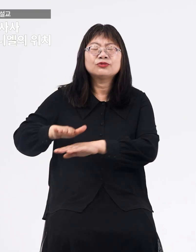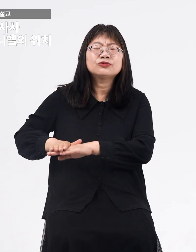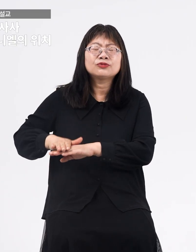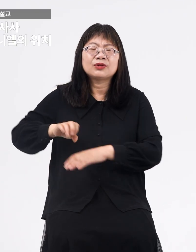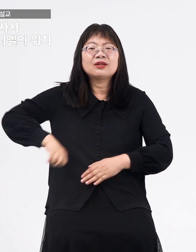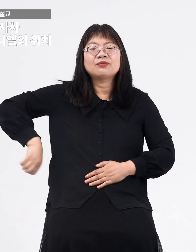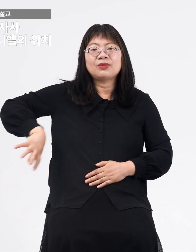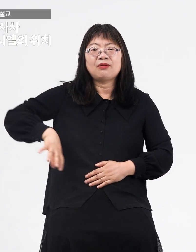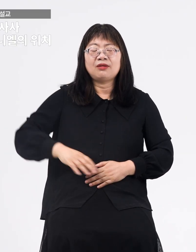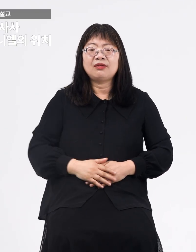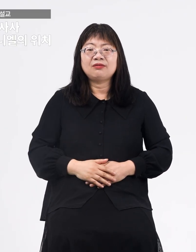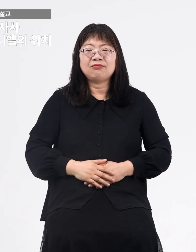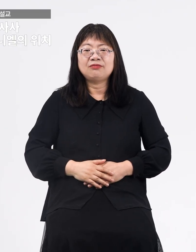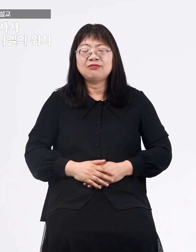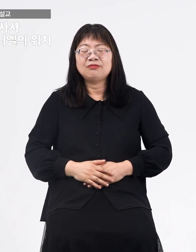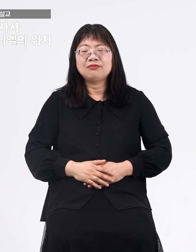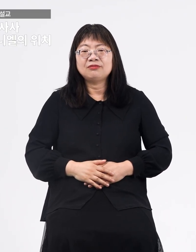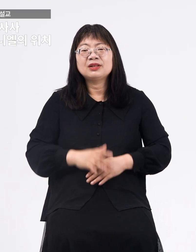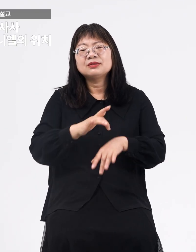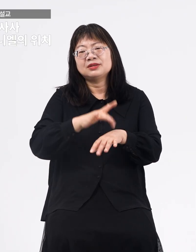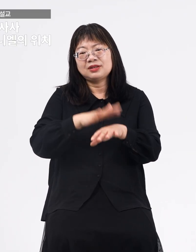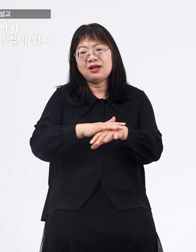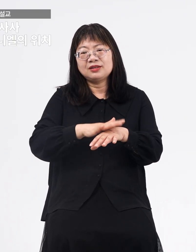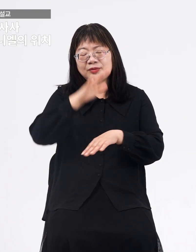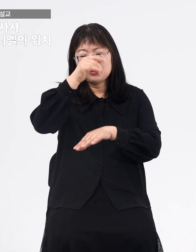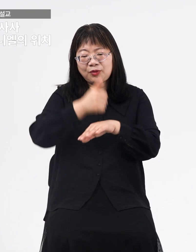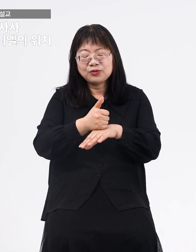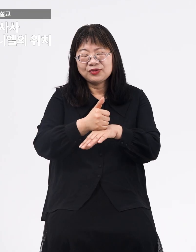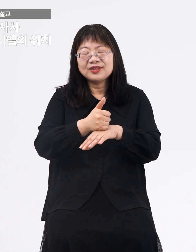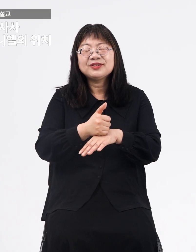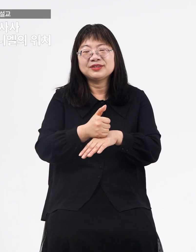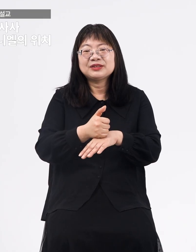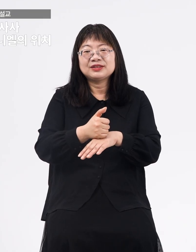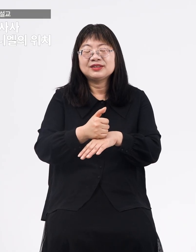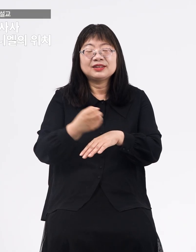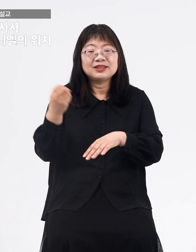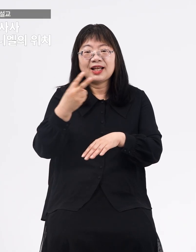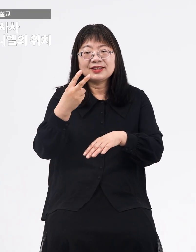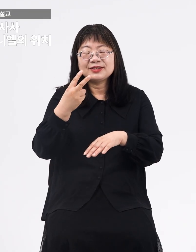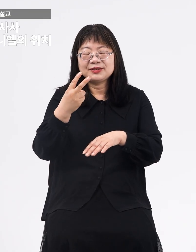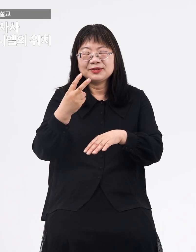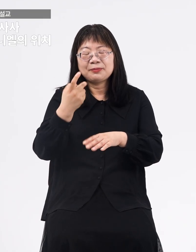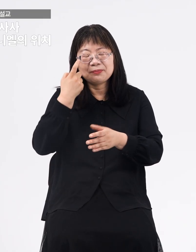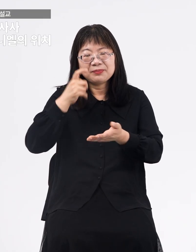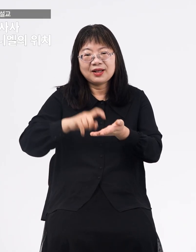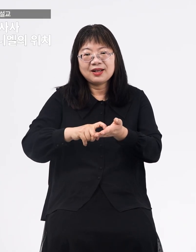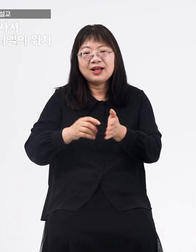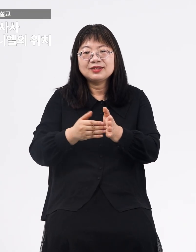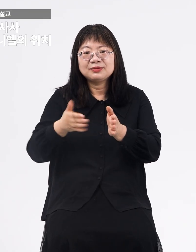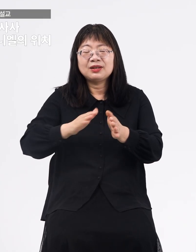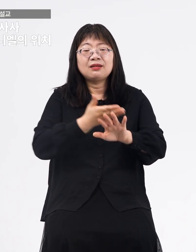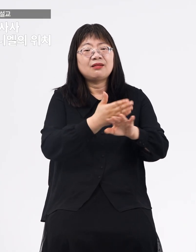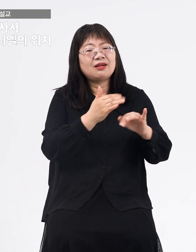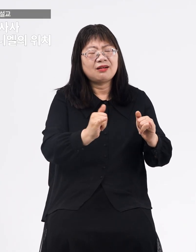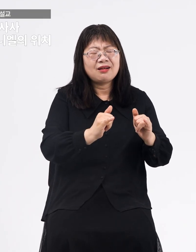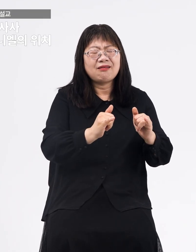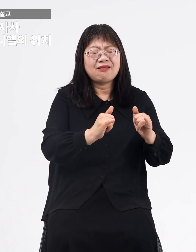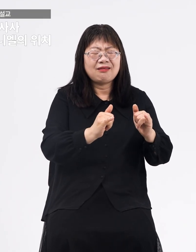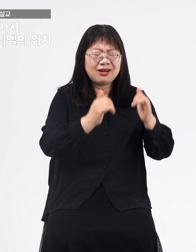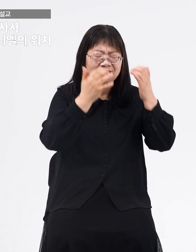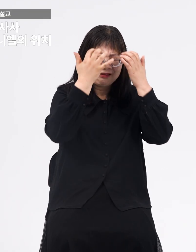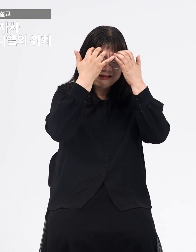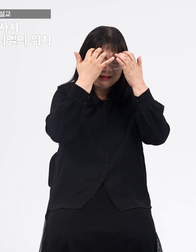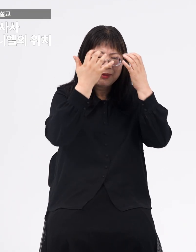잃어버려요. 어쩜 그런지 몰라요. 근데 결국 다 찾긴 찾아요. 근데 다른 사람들이 고생을 해요.